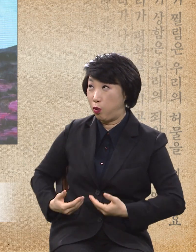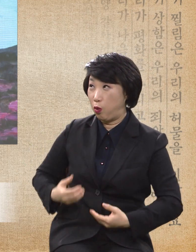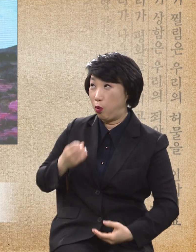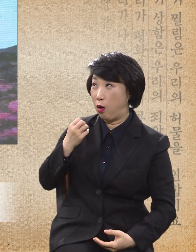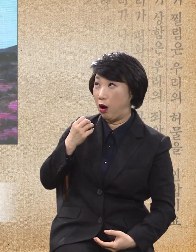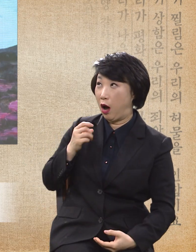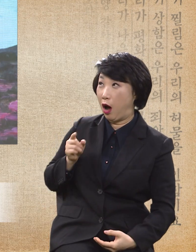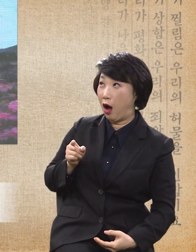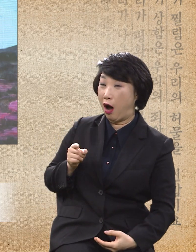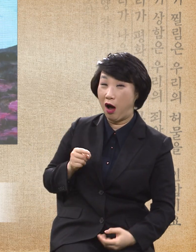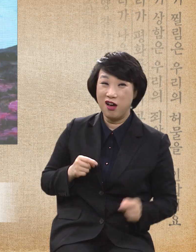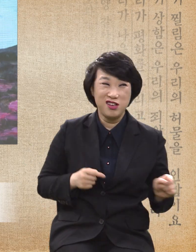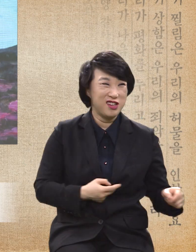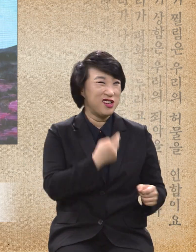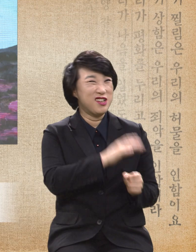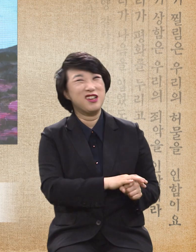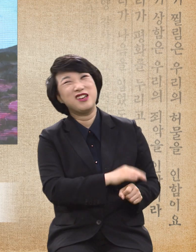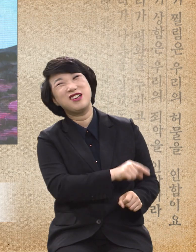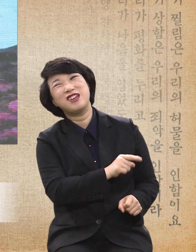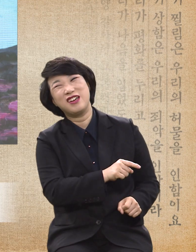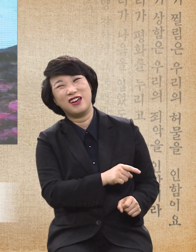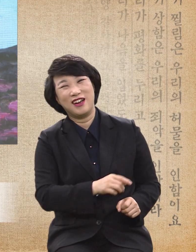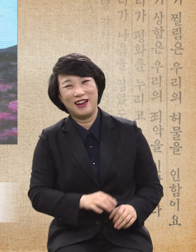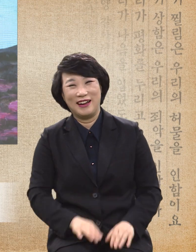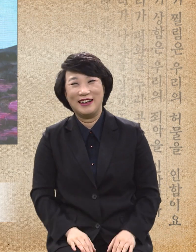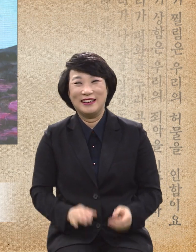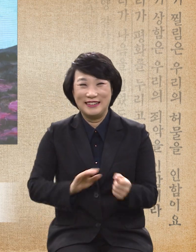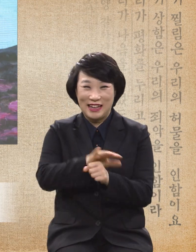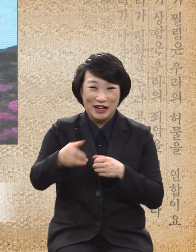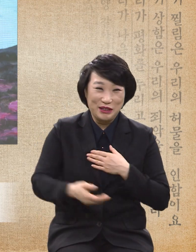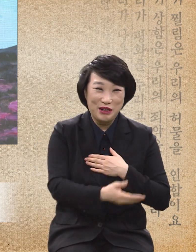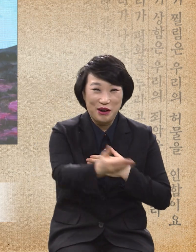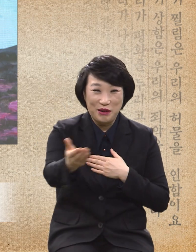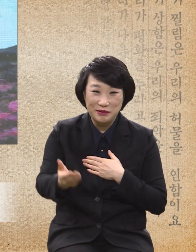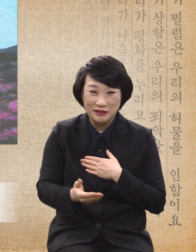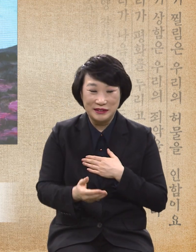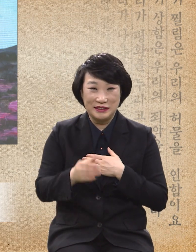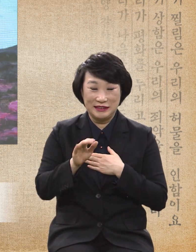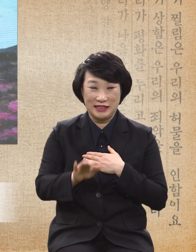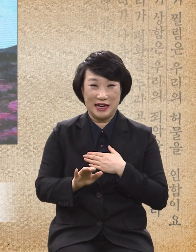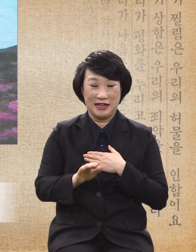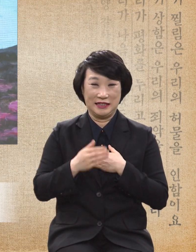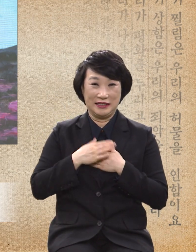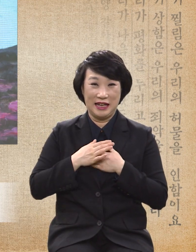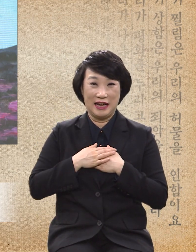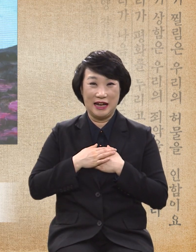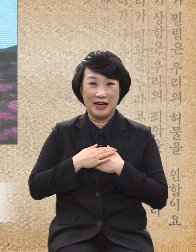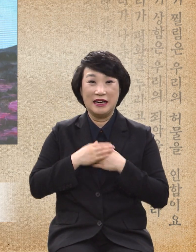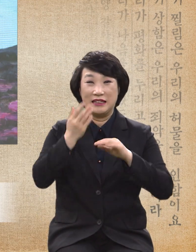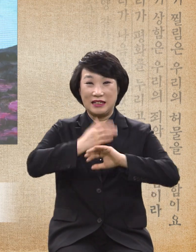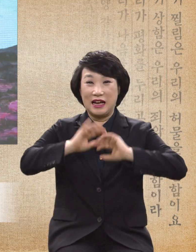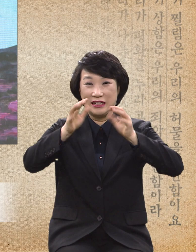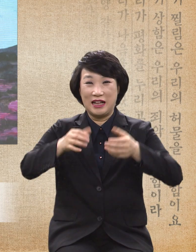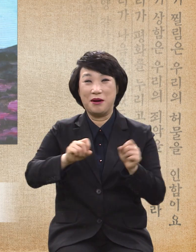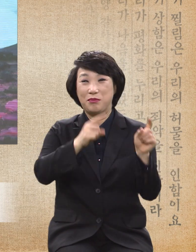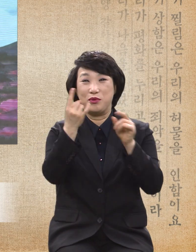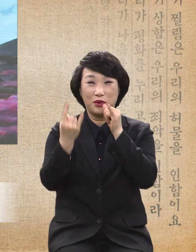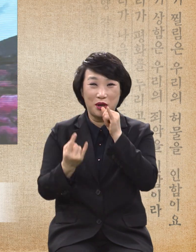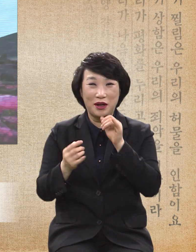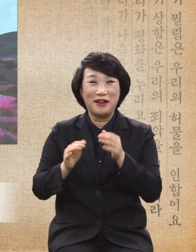잔잔하느냐. 어이없는 소리. 사랑하는 여러분, 제가 외국에 집회 갈